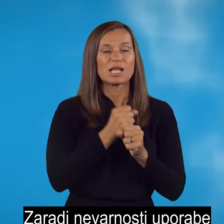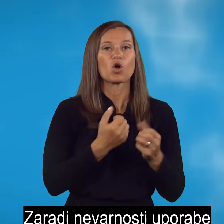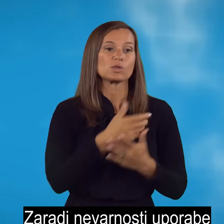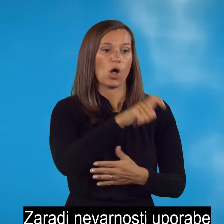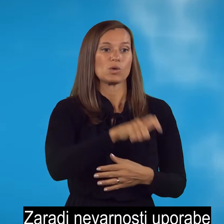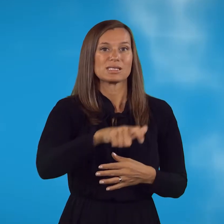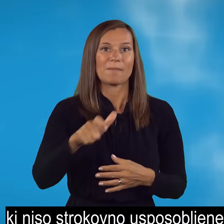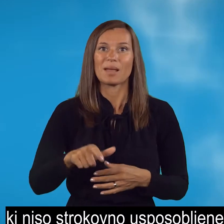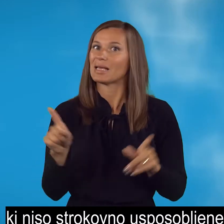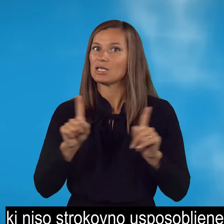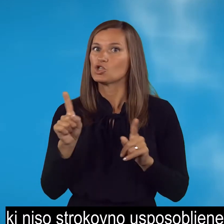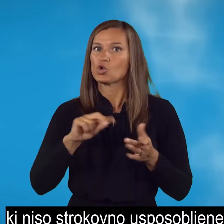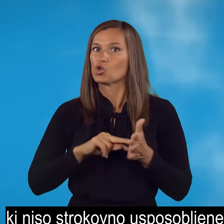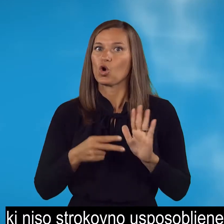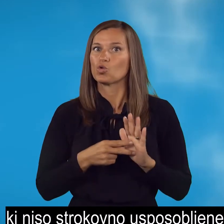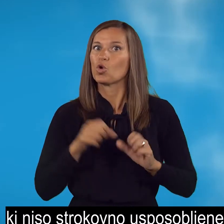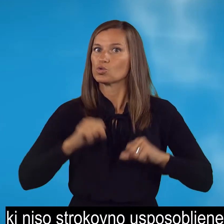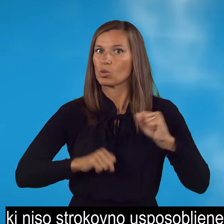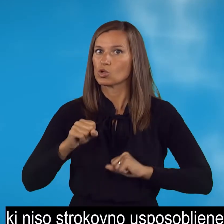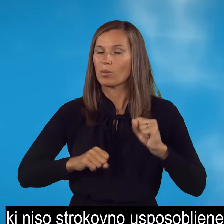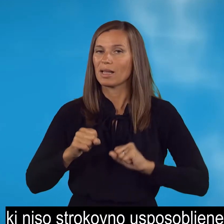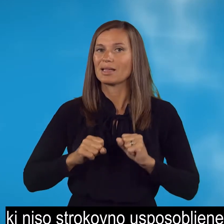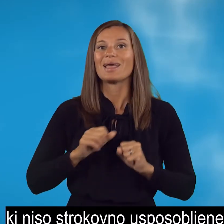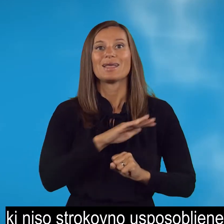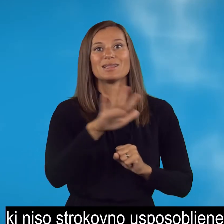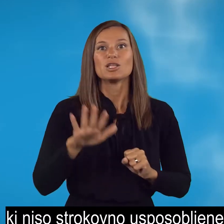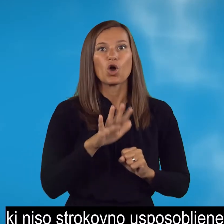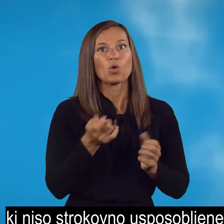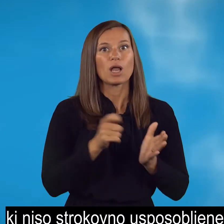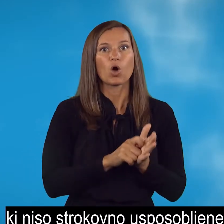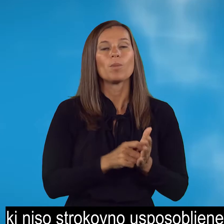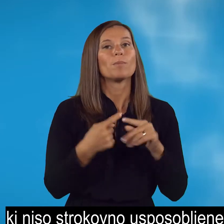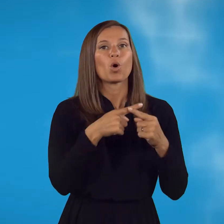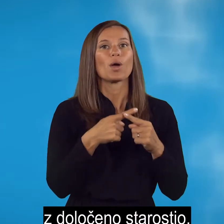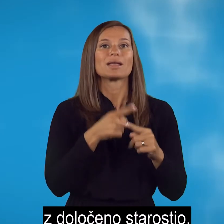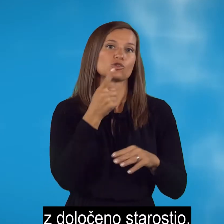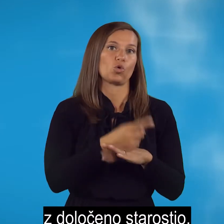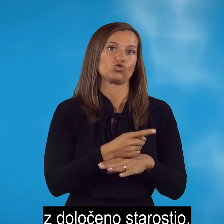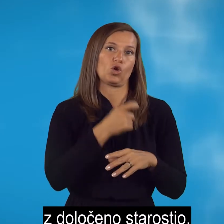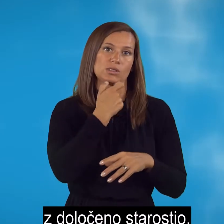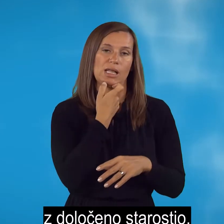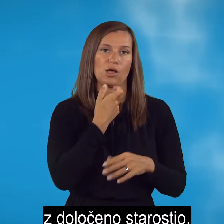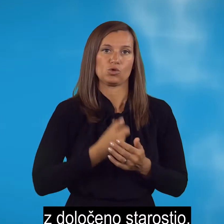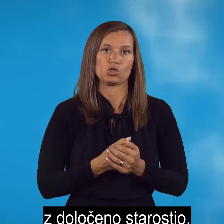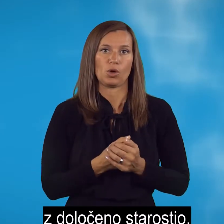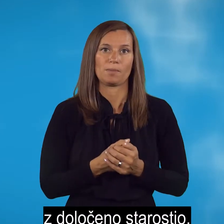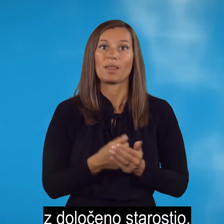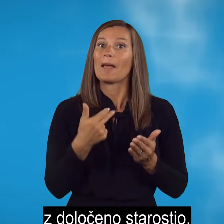za osebe, ki niso strokovno usposobljene, je njihov nakup pogojen z določeno starostjo.